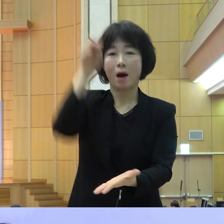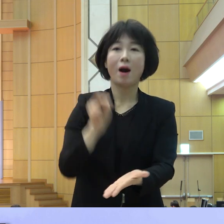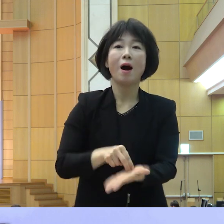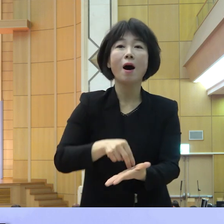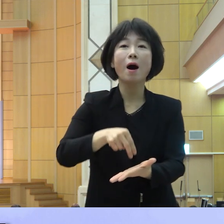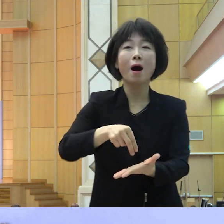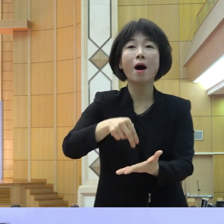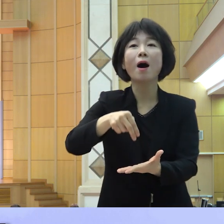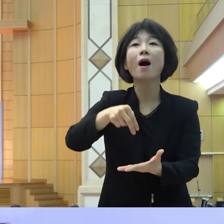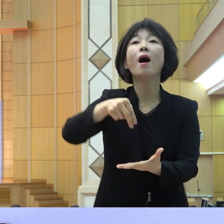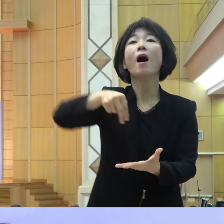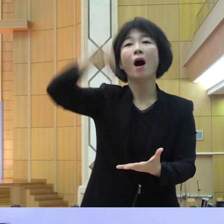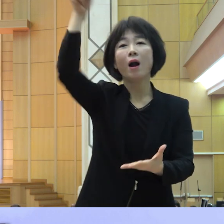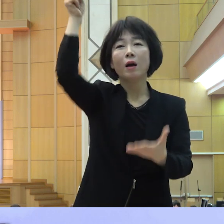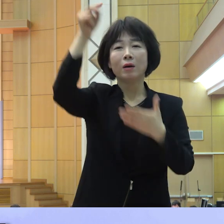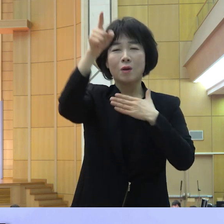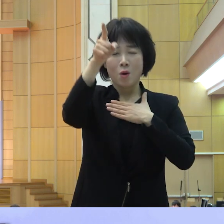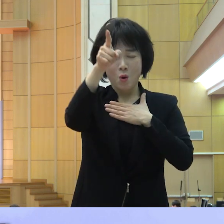올라가